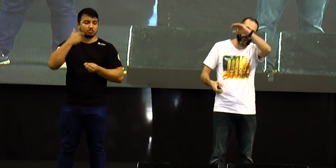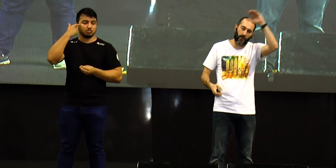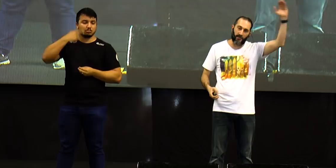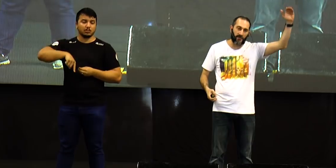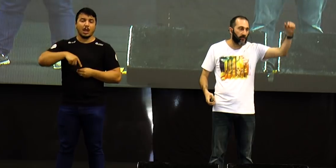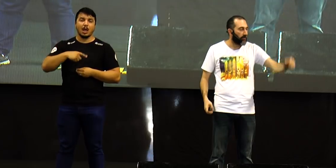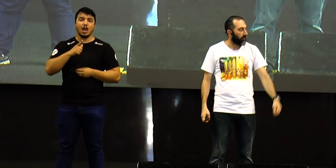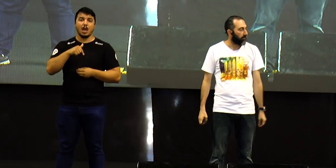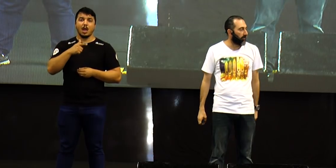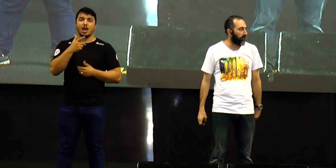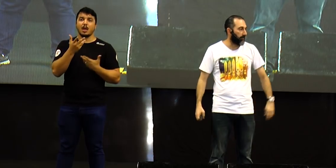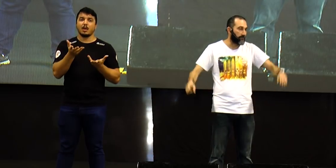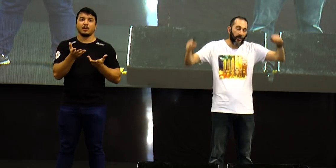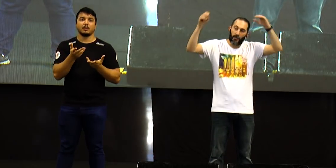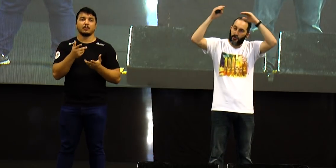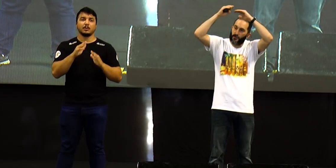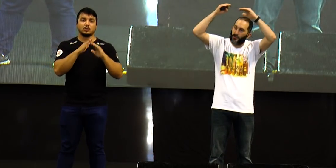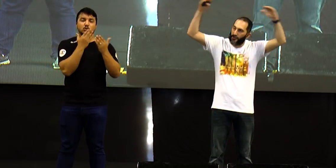estuda em escolas